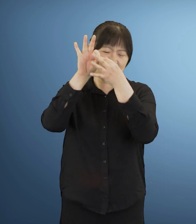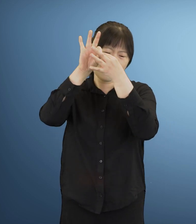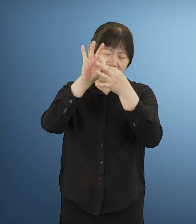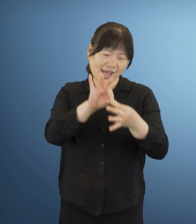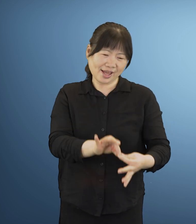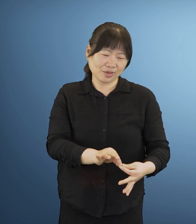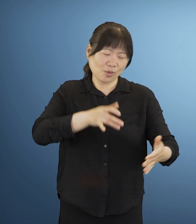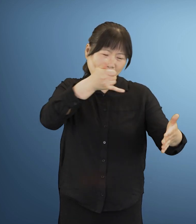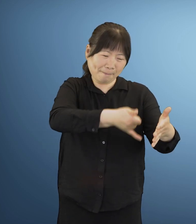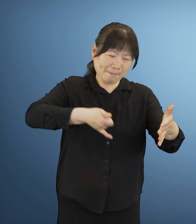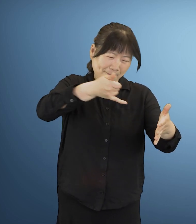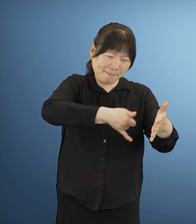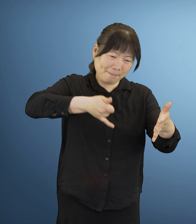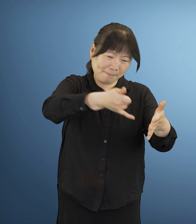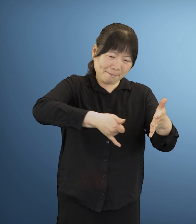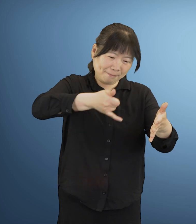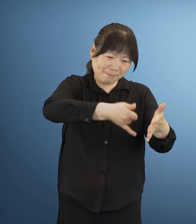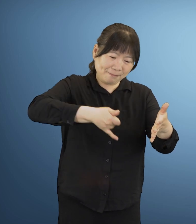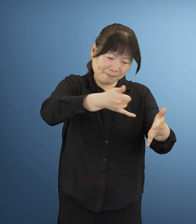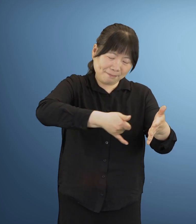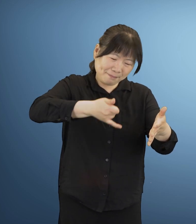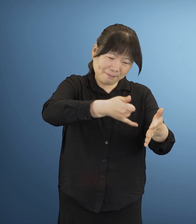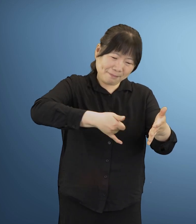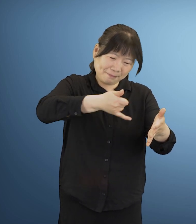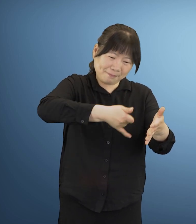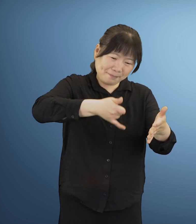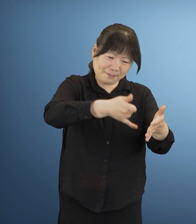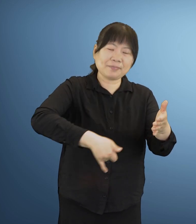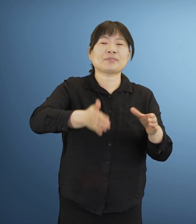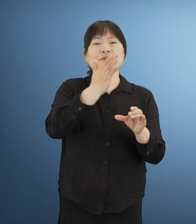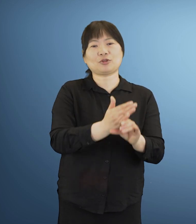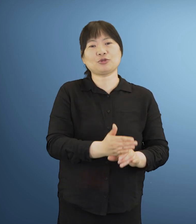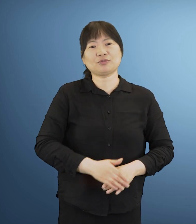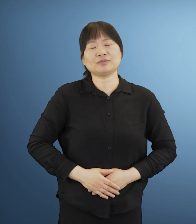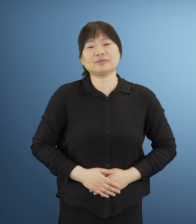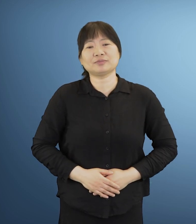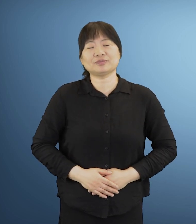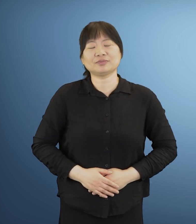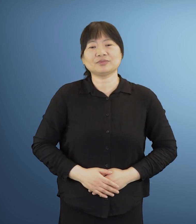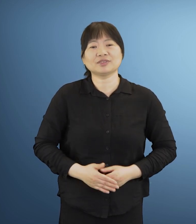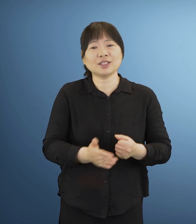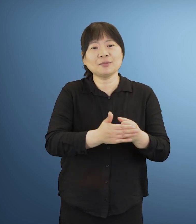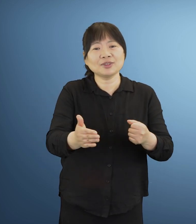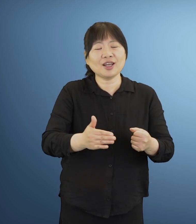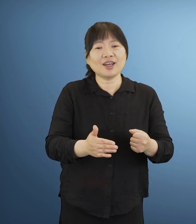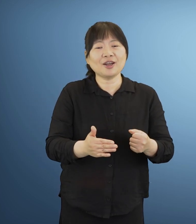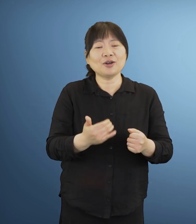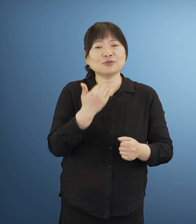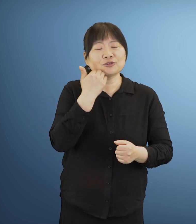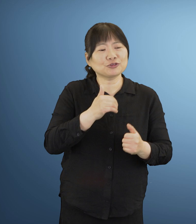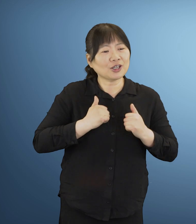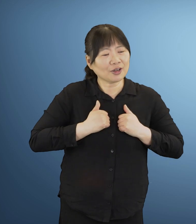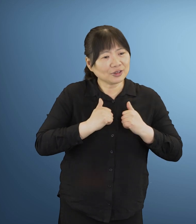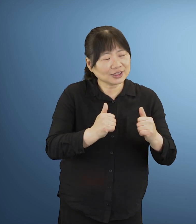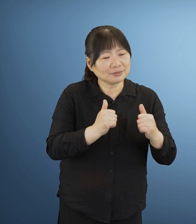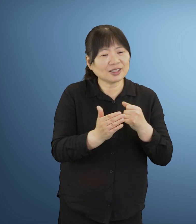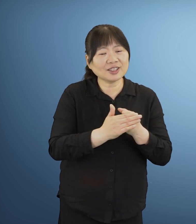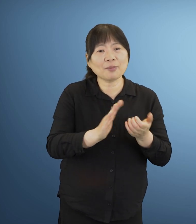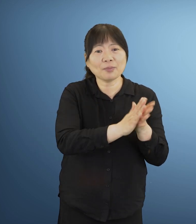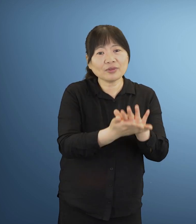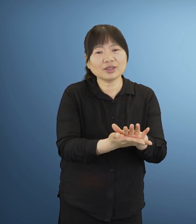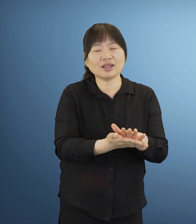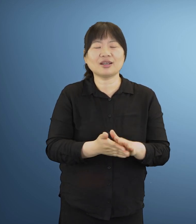계속 경작을 하시는 거예요. 갈아엎는 거예요. 이건 누구의 열심이에요? 농부의 열심이에요.